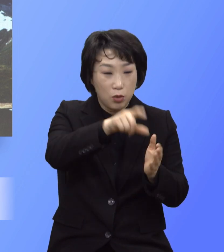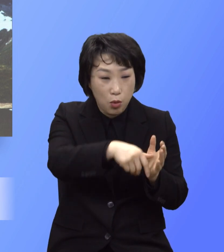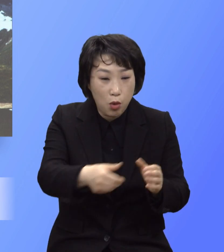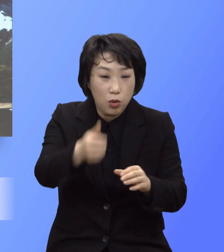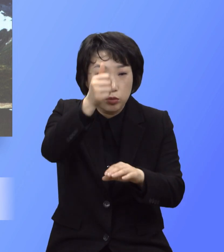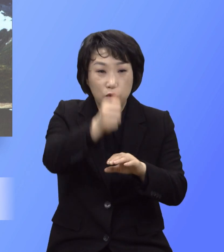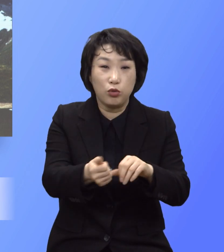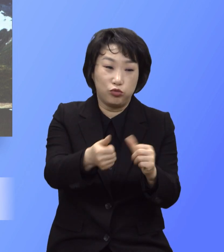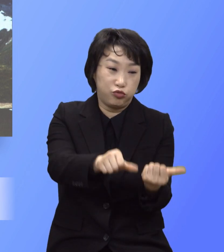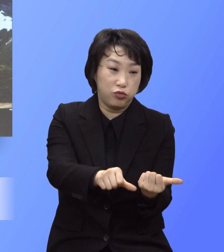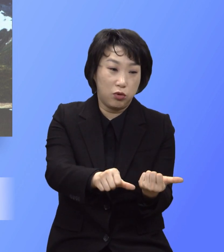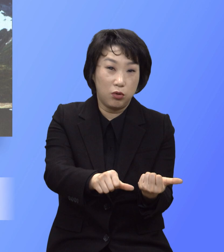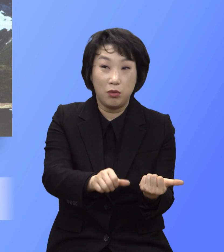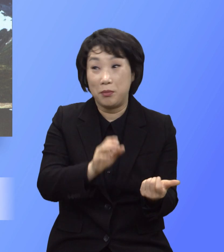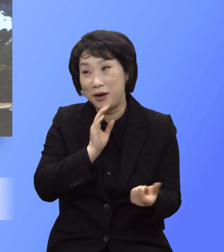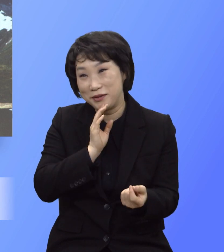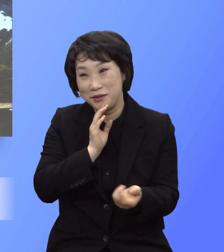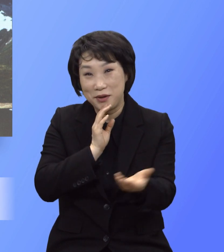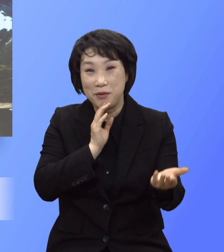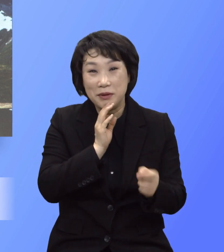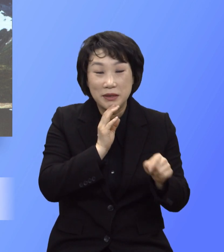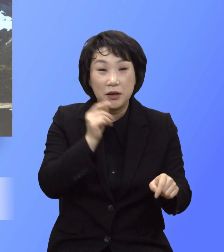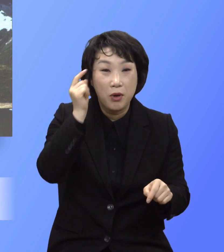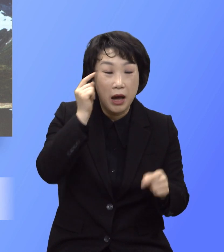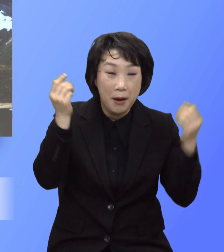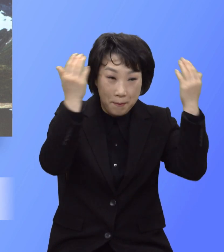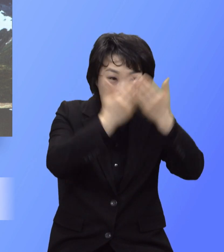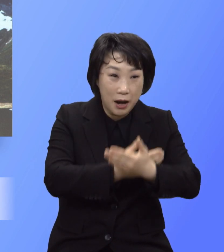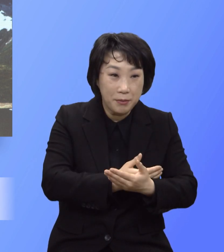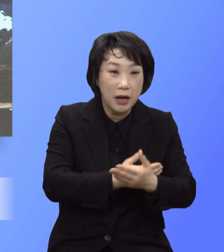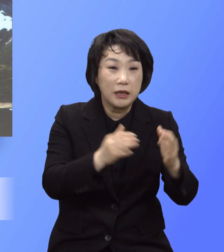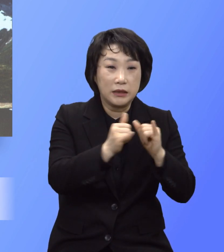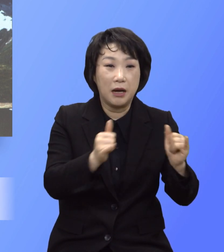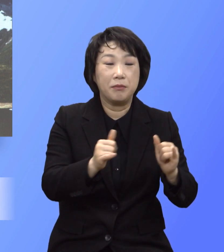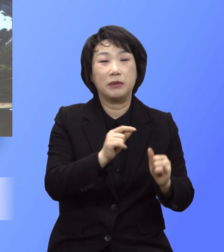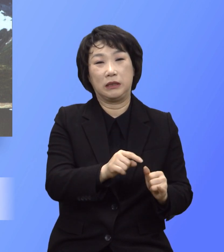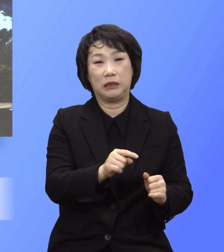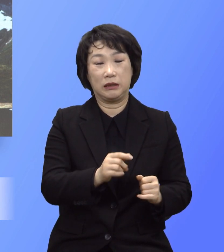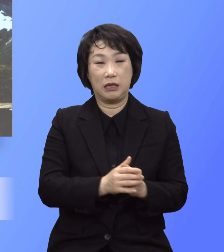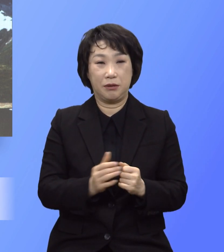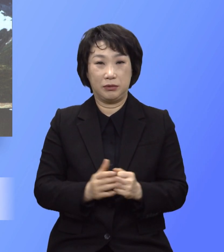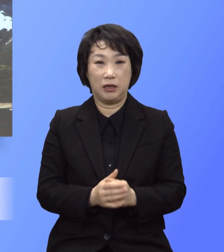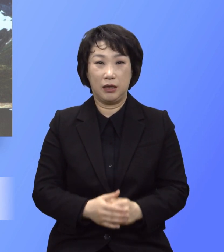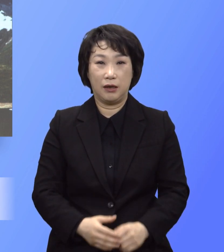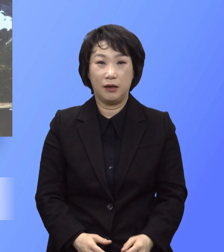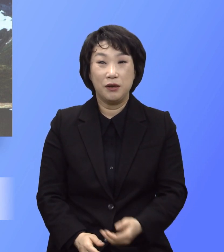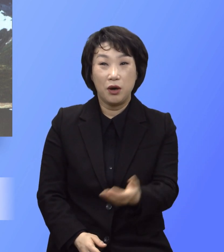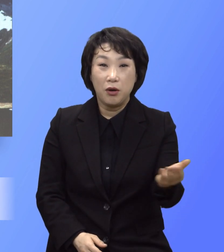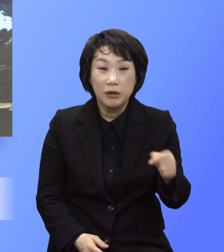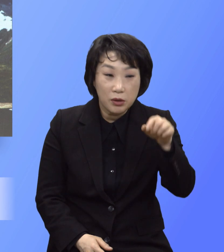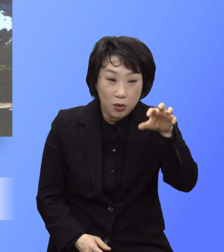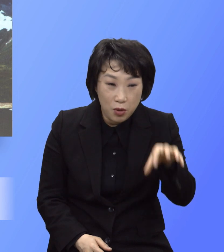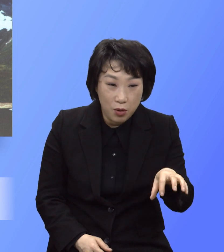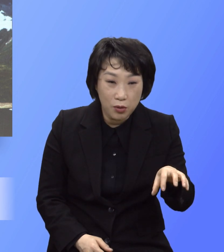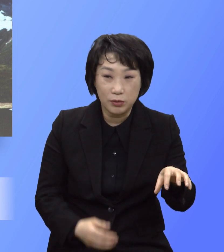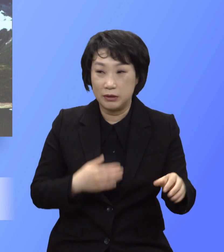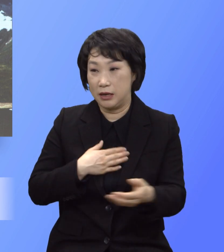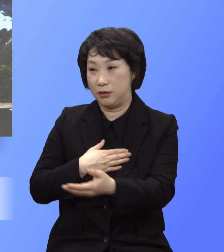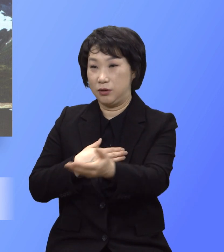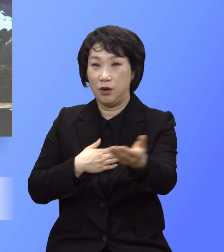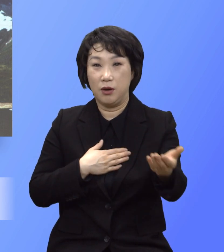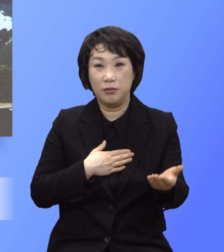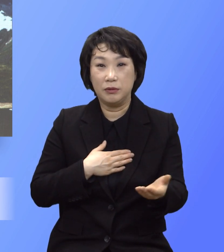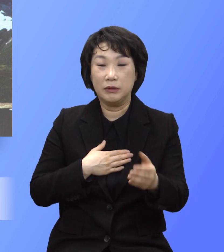것은 이것은 밤의 사람 캄캄한 밤중의 사람 다른 거죠. 여기서 여러분